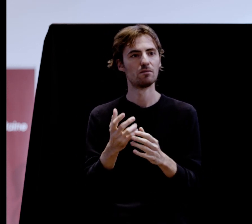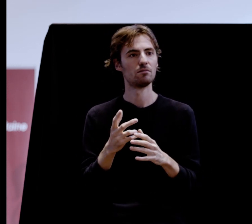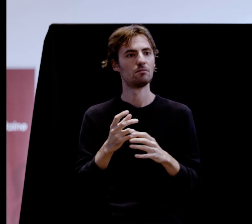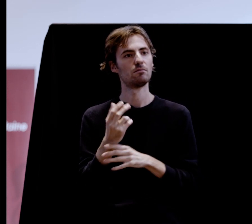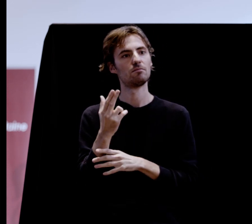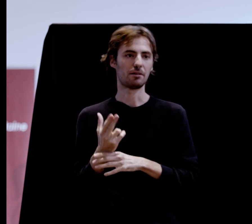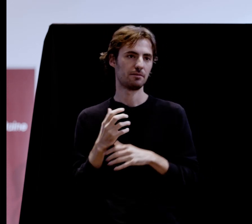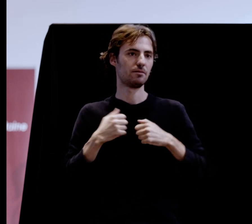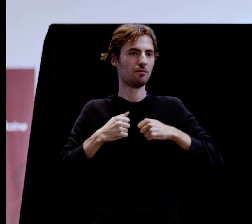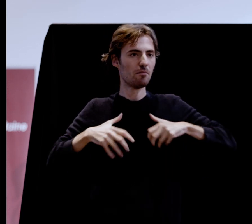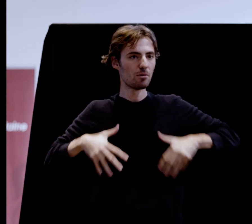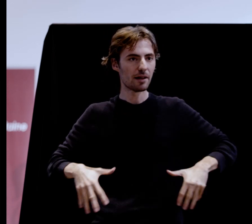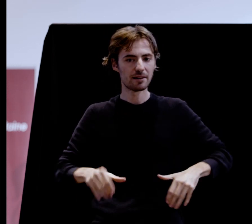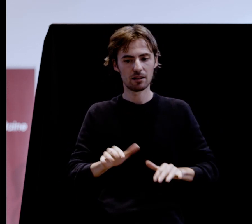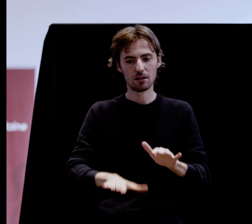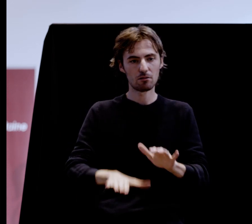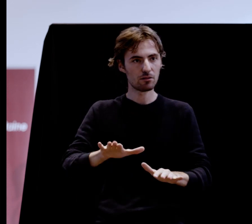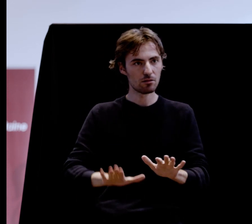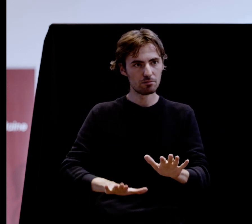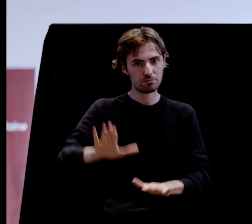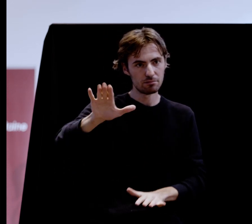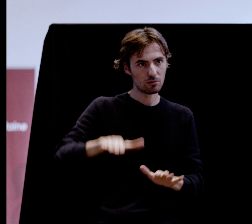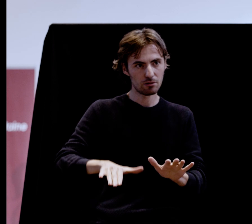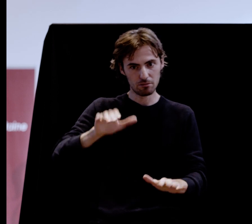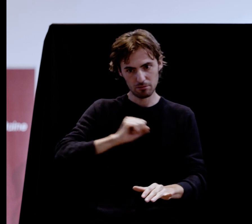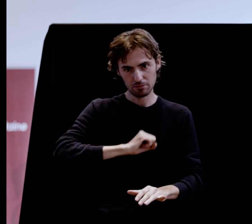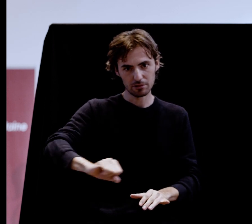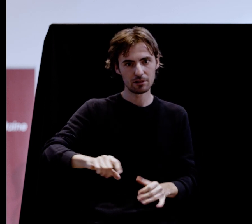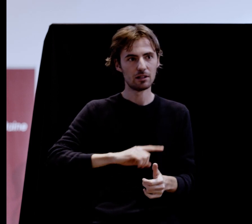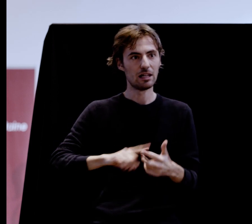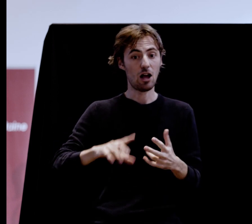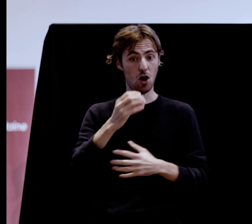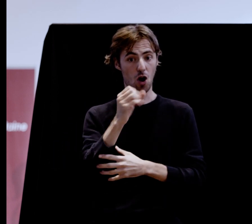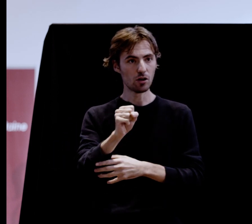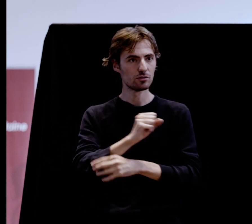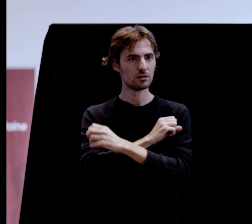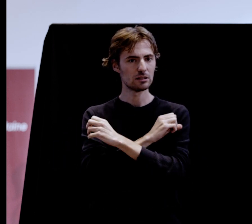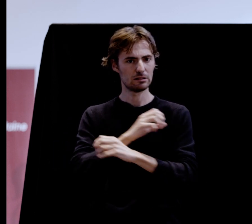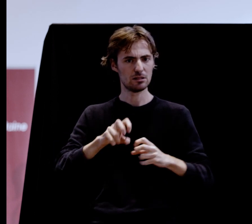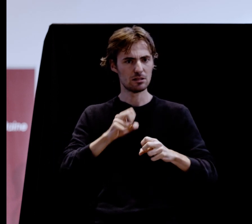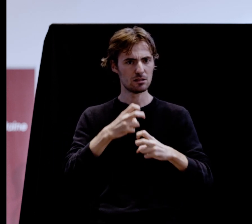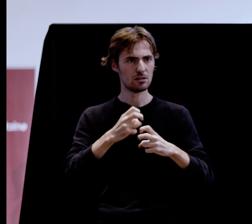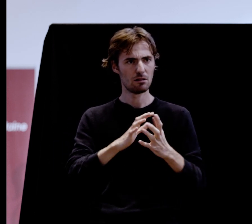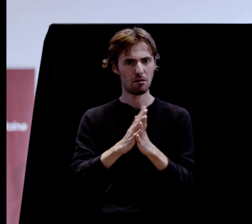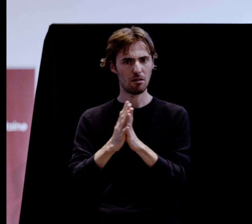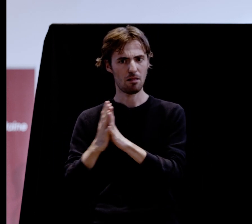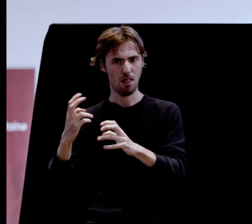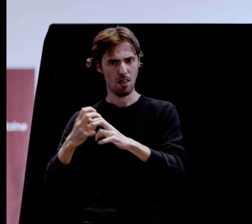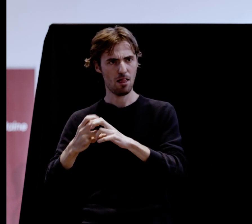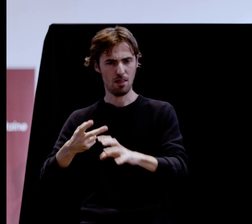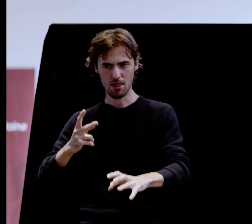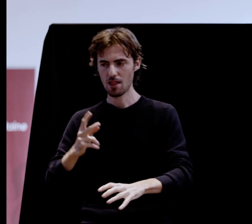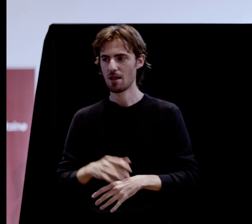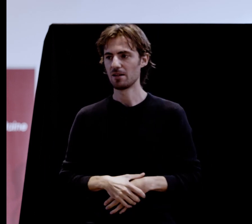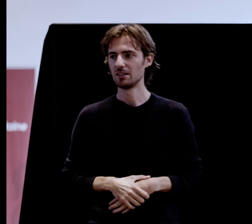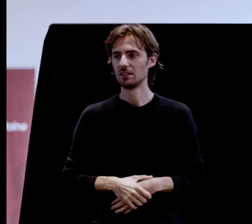puberté, l'accélération de la croissance, l'augmentation de la minéralisation osseuse. Généralement, donc, on commence le